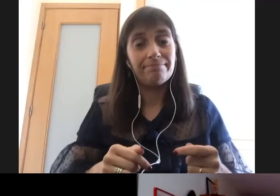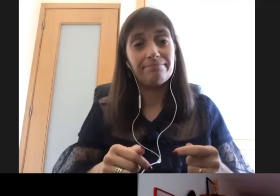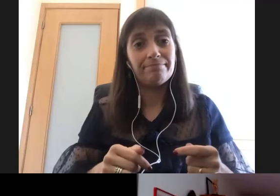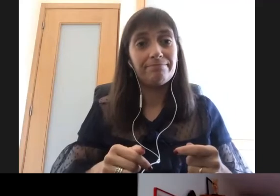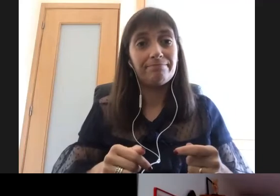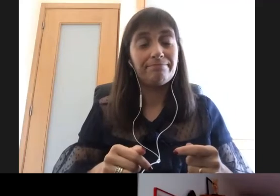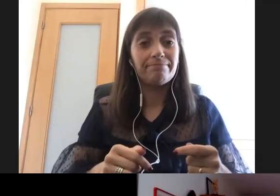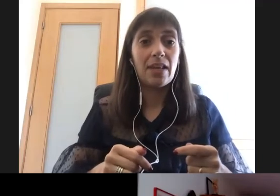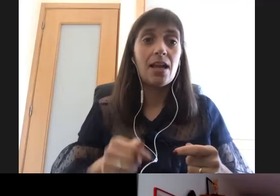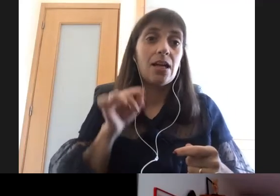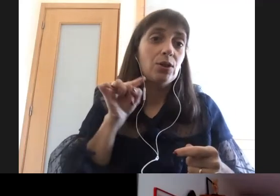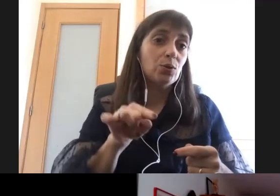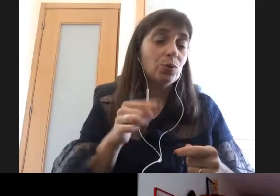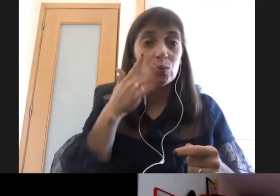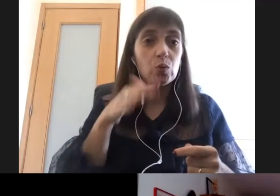está